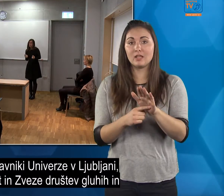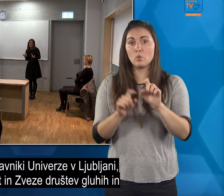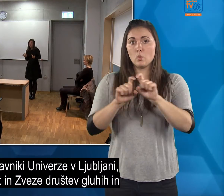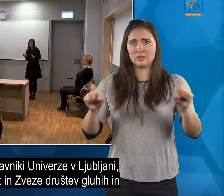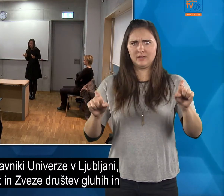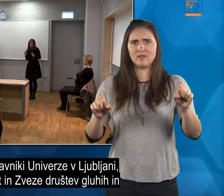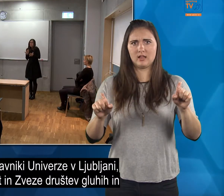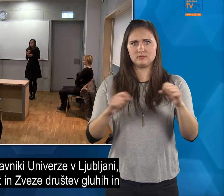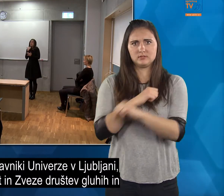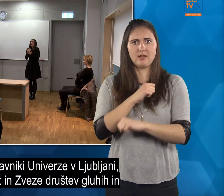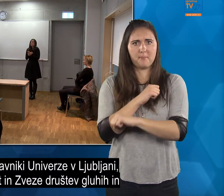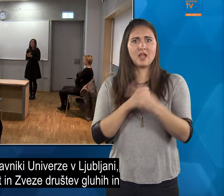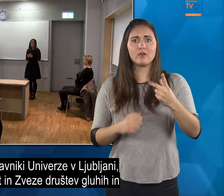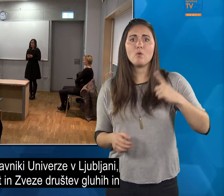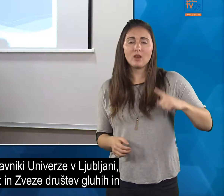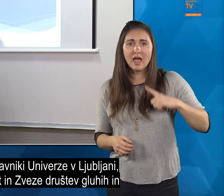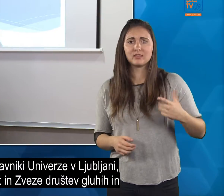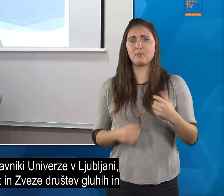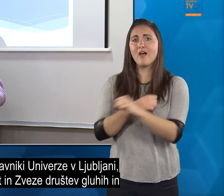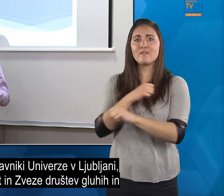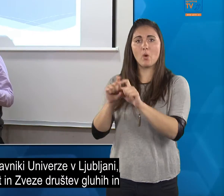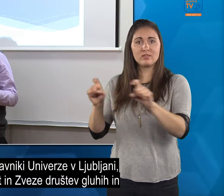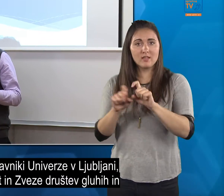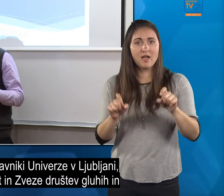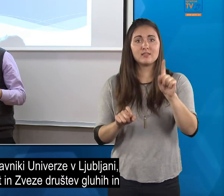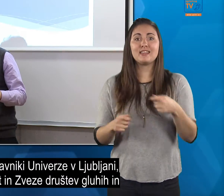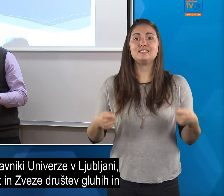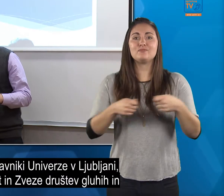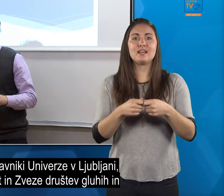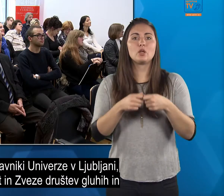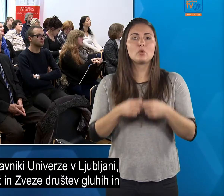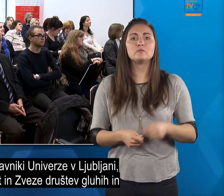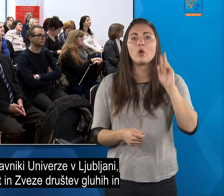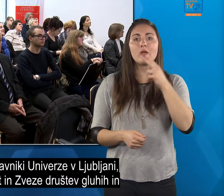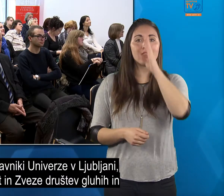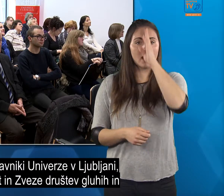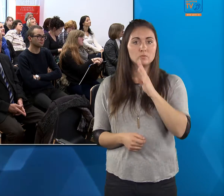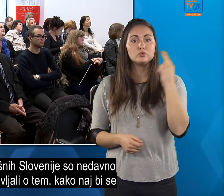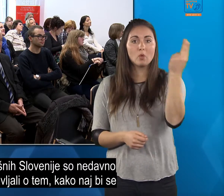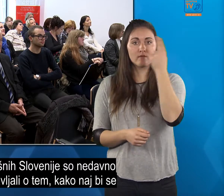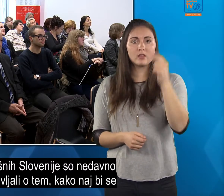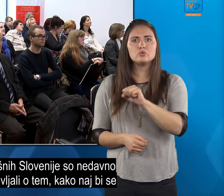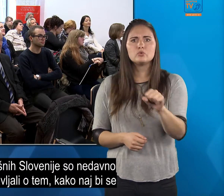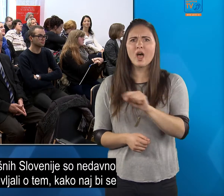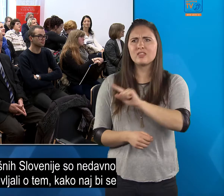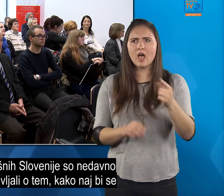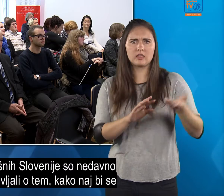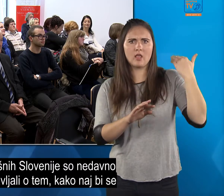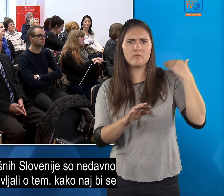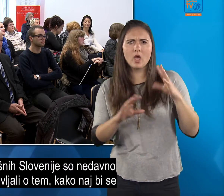Predstavniki Univerze v Ljubljani, fakultet in Zveze društev gluhih in naglušnih Slovenije so nedavno razpravljali o tem, kako naj bi